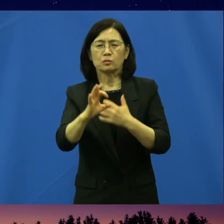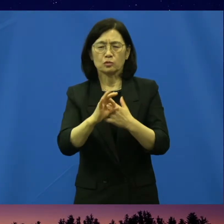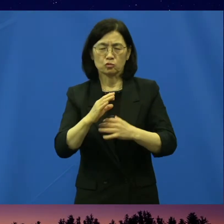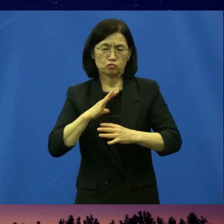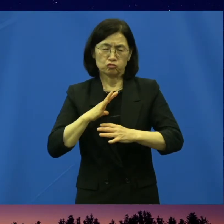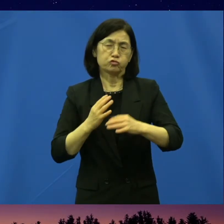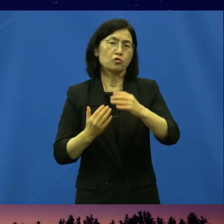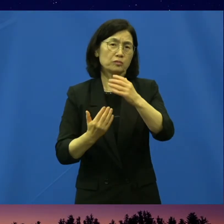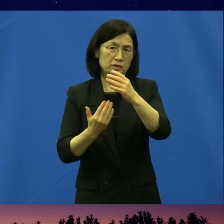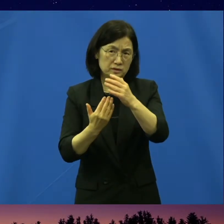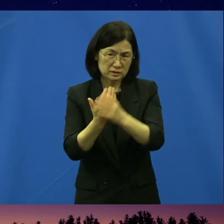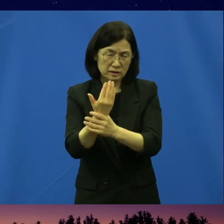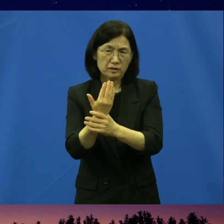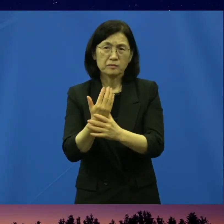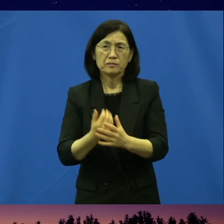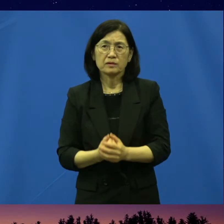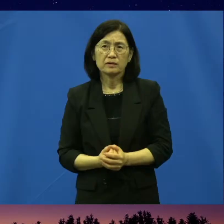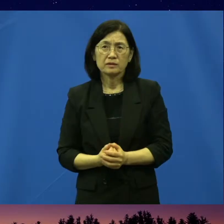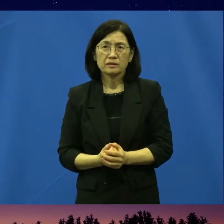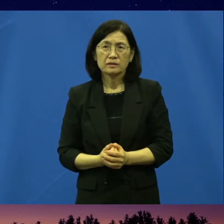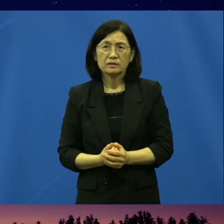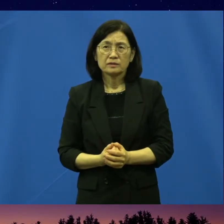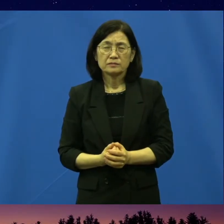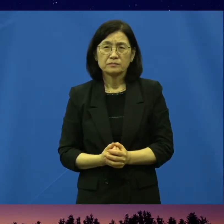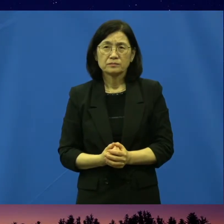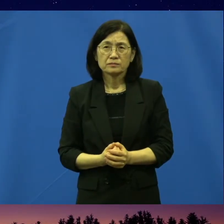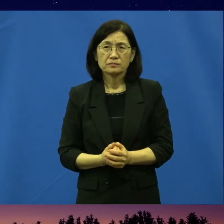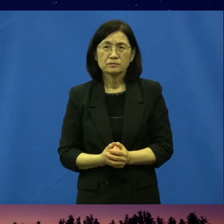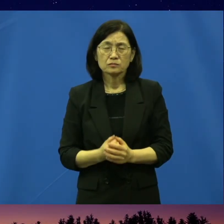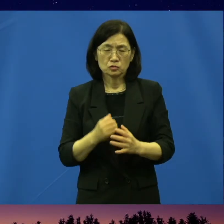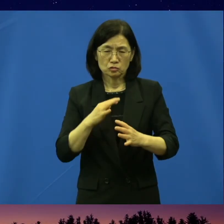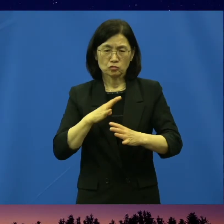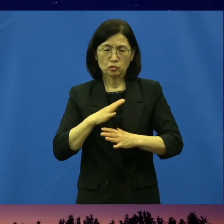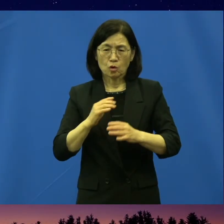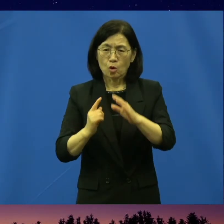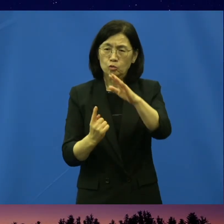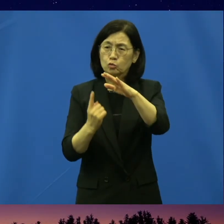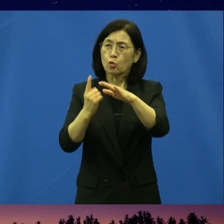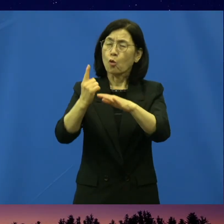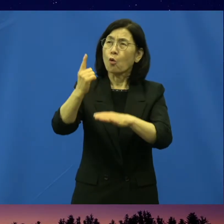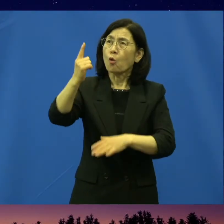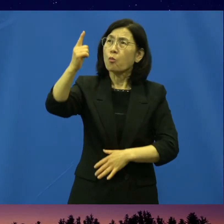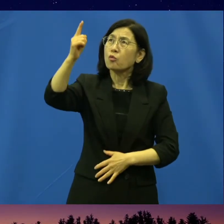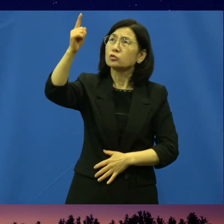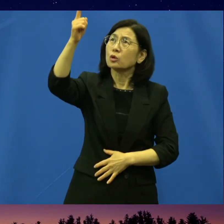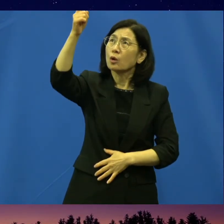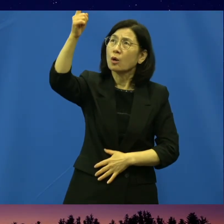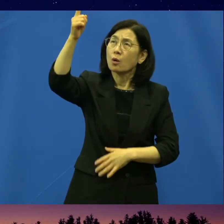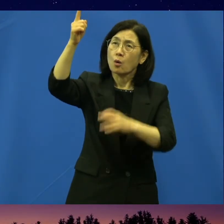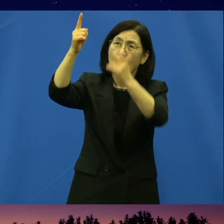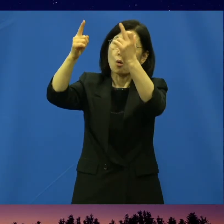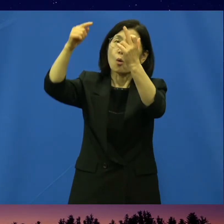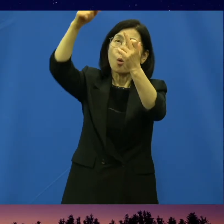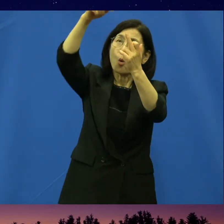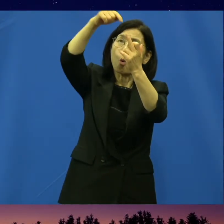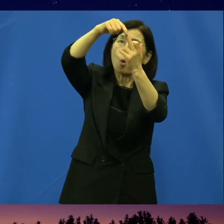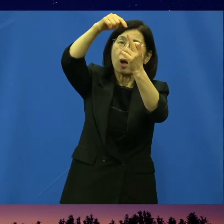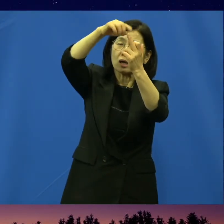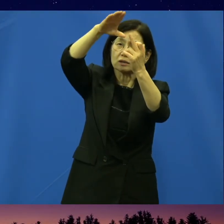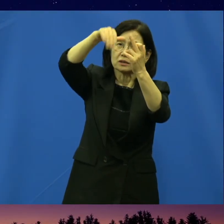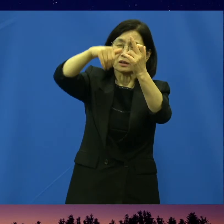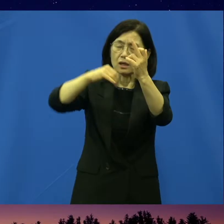또 여러분 이 두려움 가운데는 다양한 형태, 그죠? 고소공포증이라든가 폐소공포증이라든가